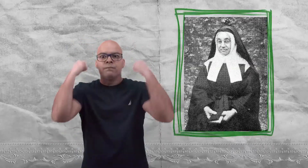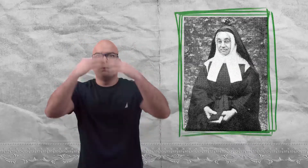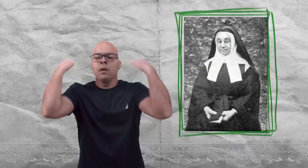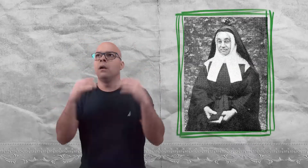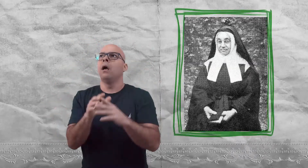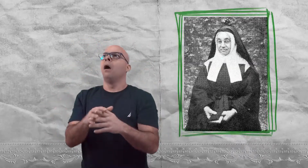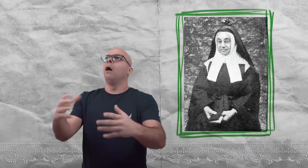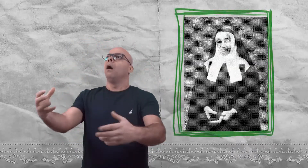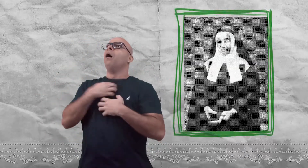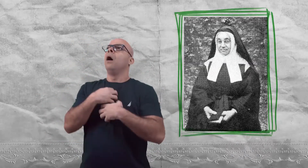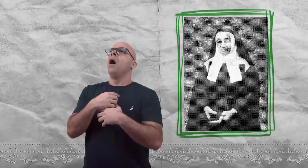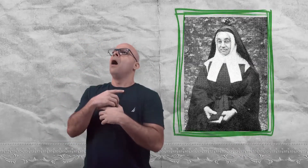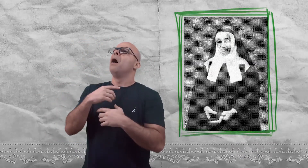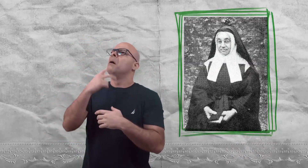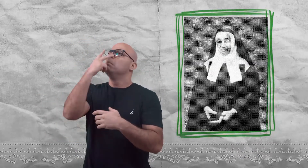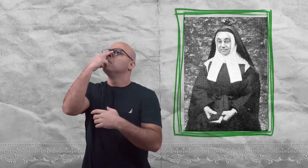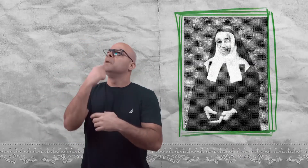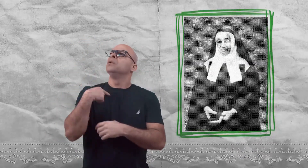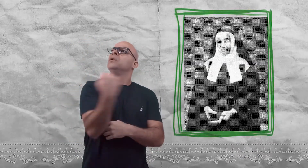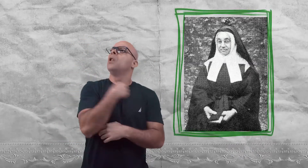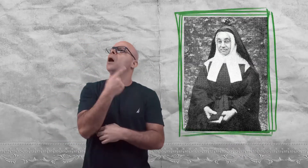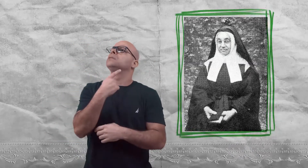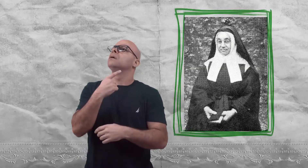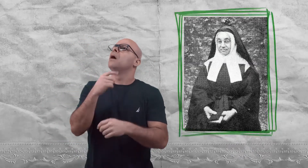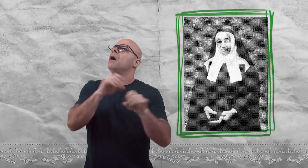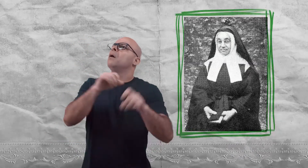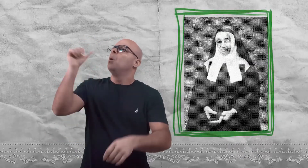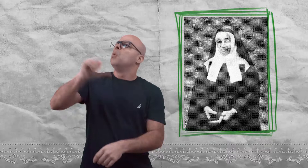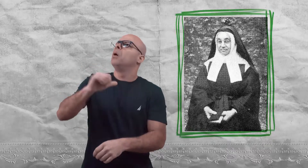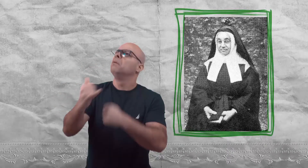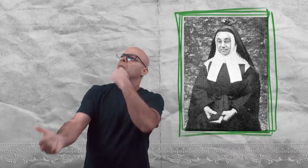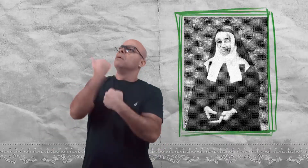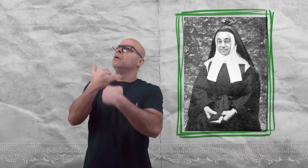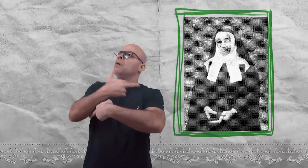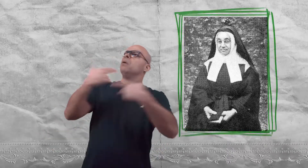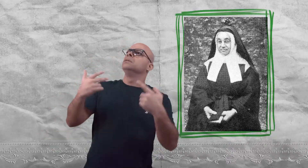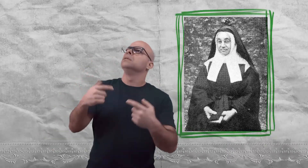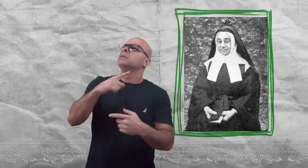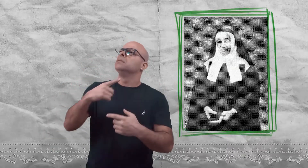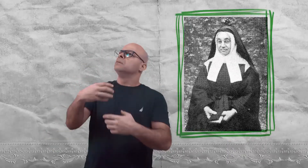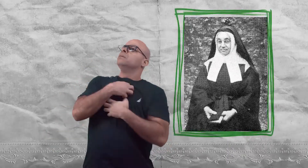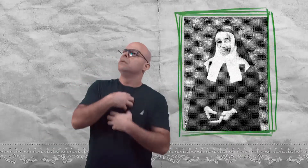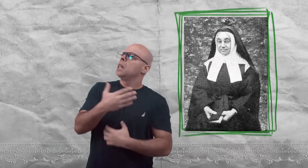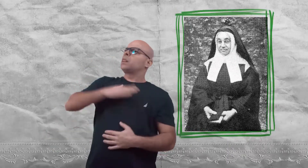oral. A freira ficou chocada com as críticas de Louise sobre a educação que era oferecida na escola